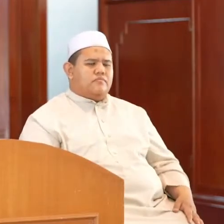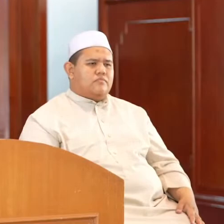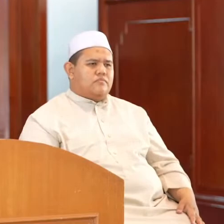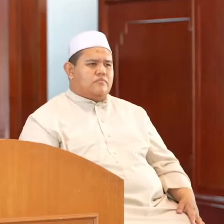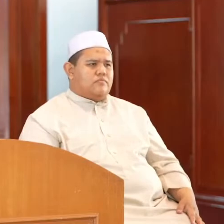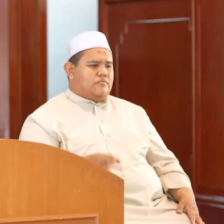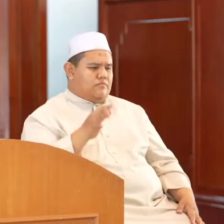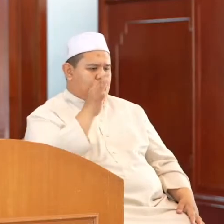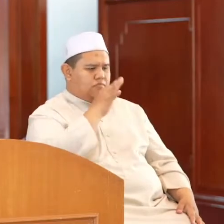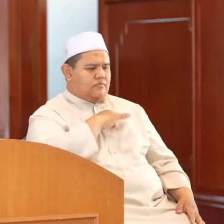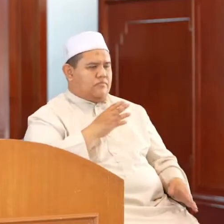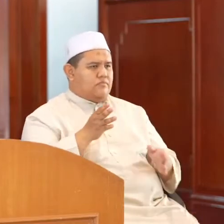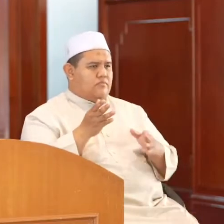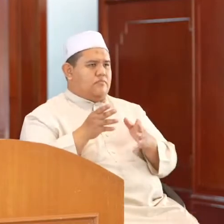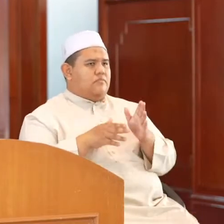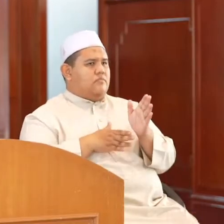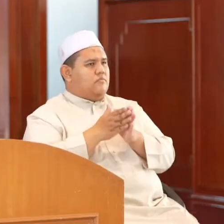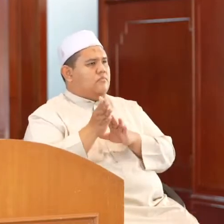Hikmah seterusnya